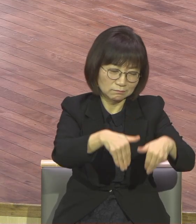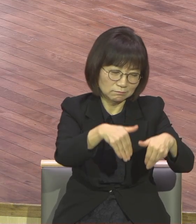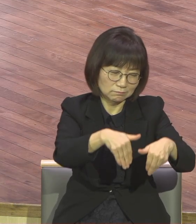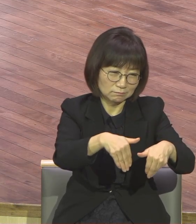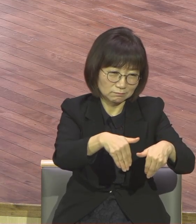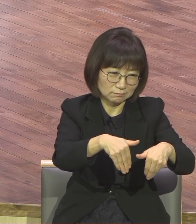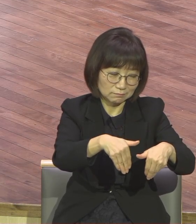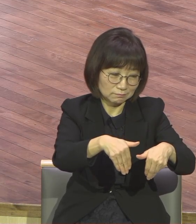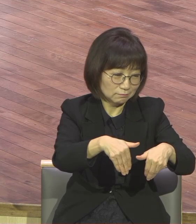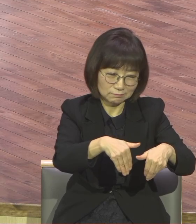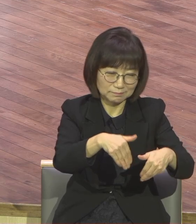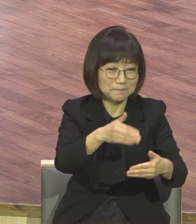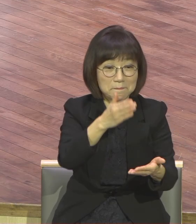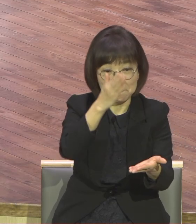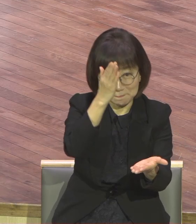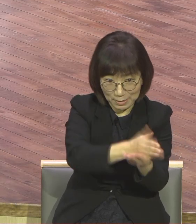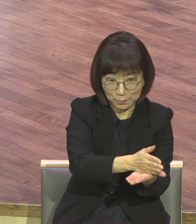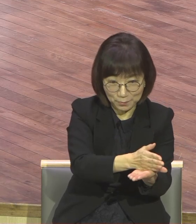죄의 종에서